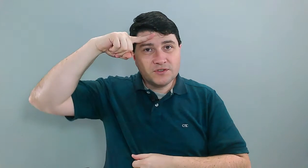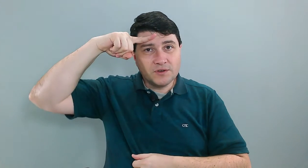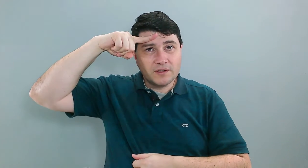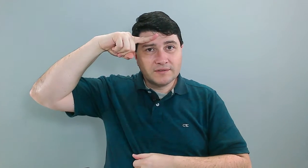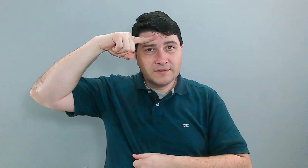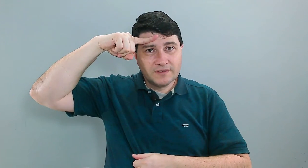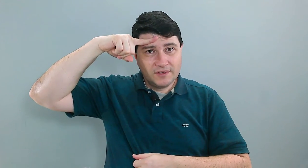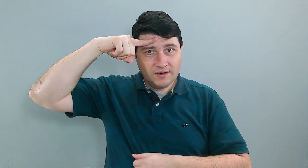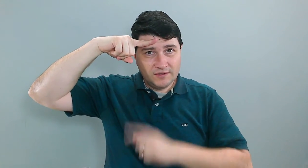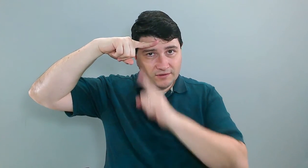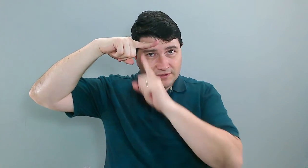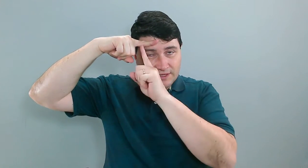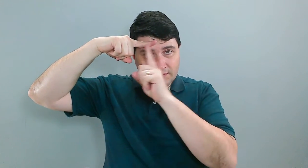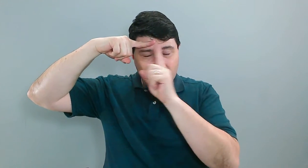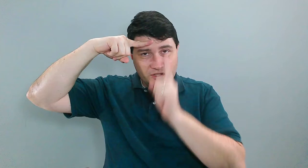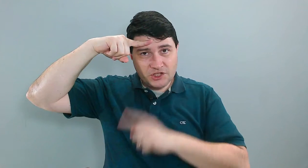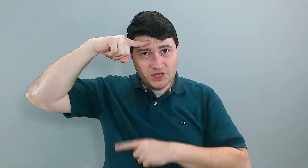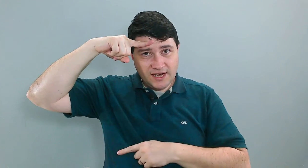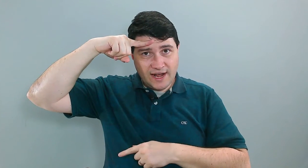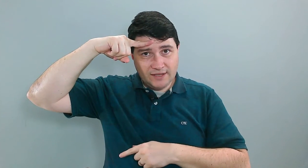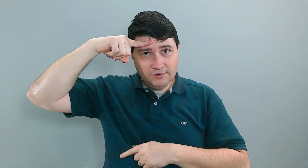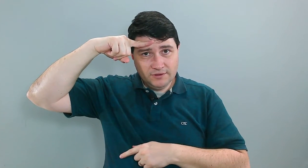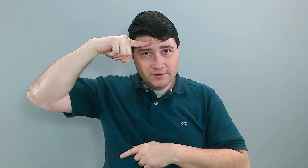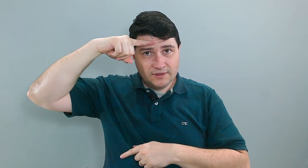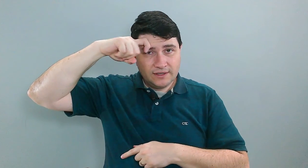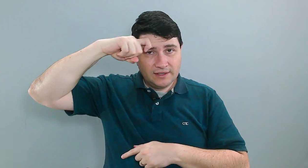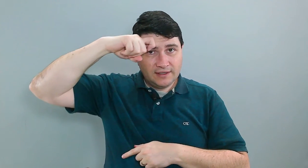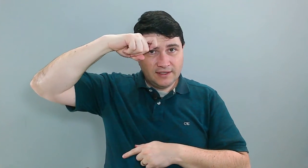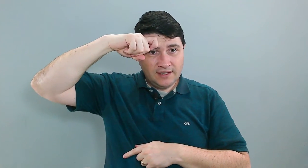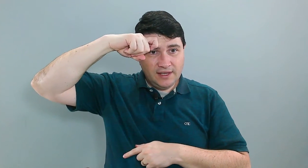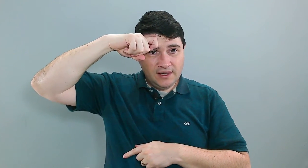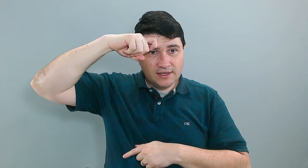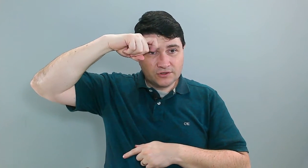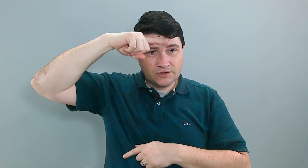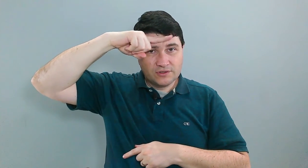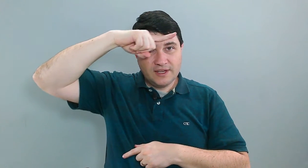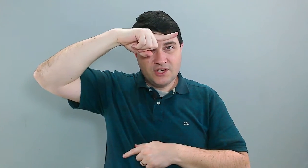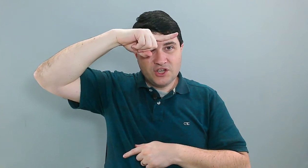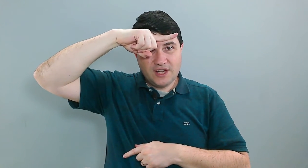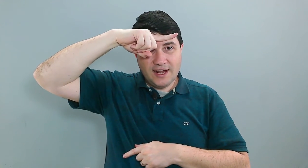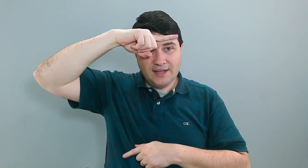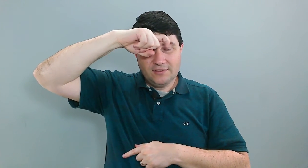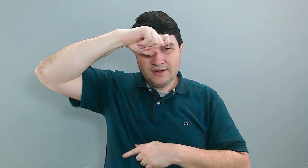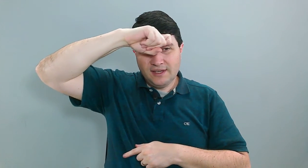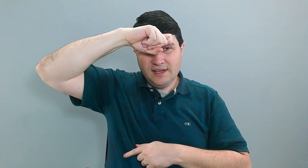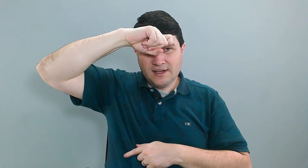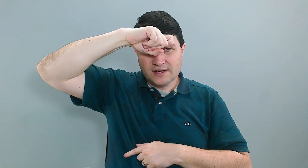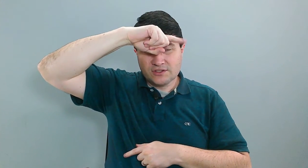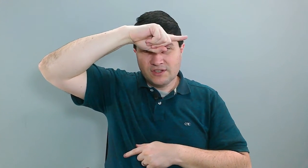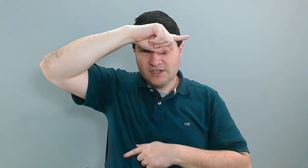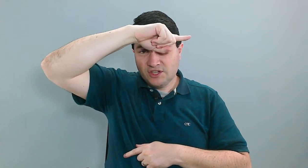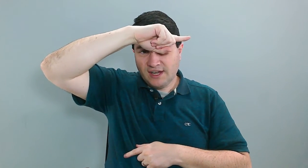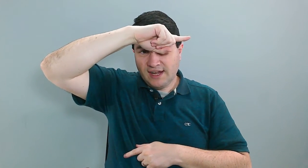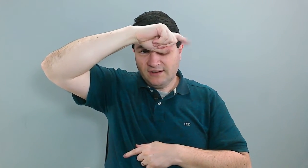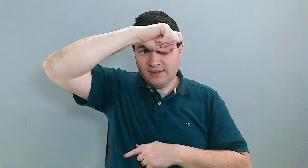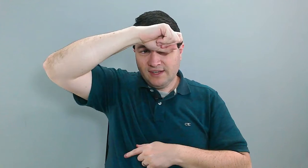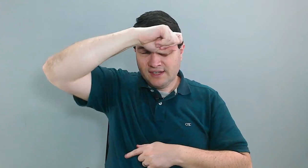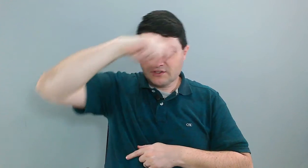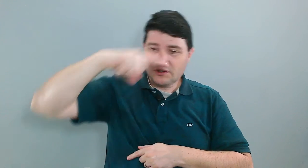ó. Dedo, ó, esticado, engancho, esticado, engancho, esticado, engancho. Ó,